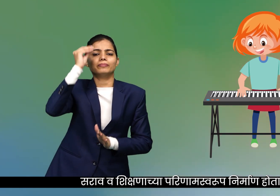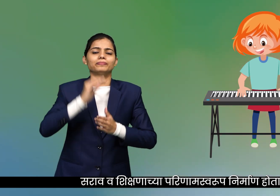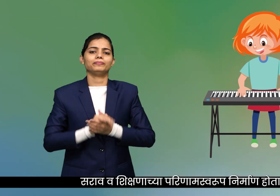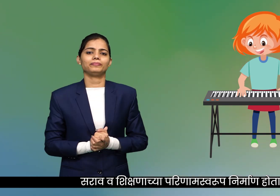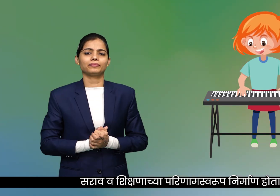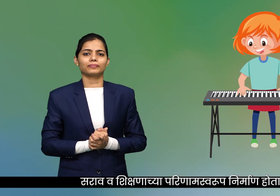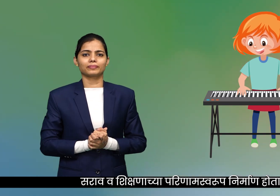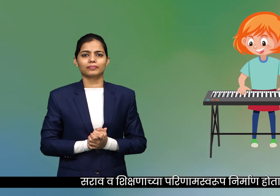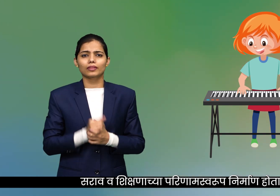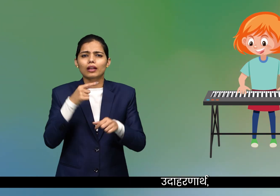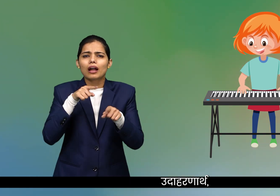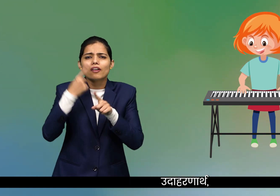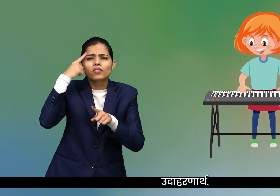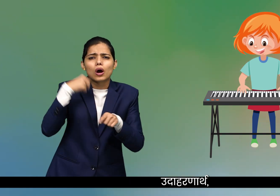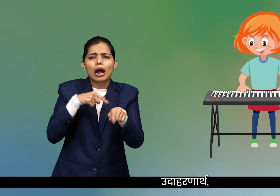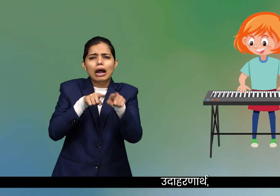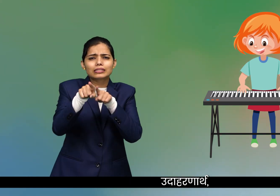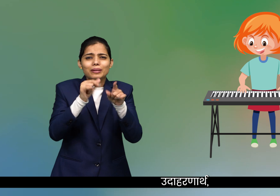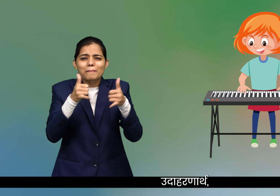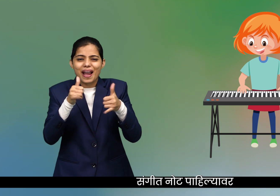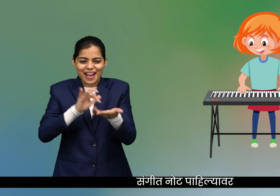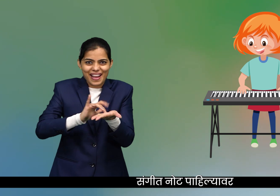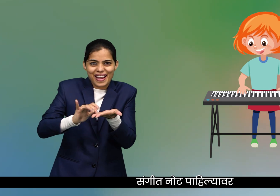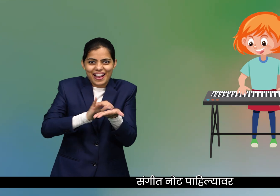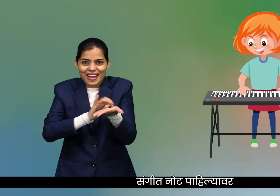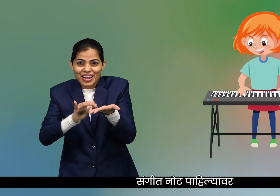होतात. उदाहरणार्थ, संगीत नोट पाहिल्यावर